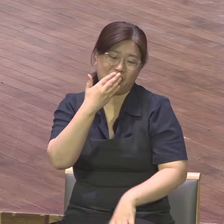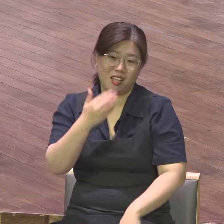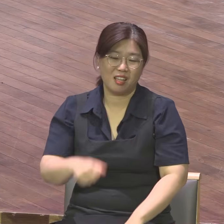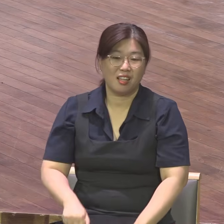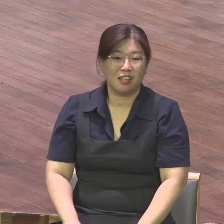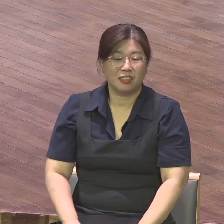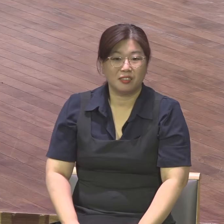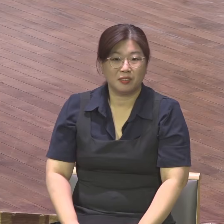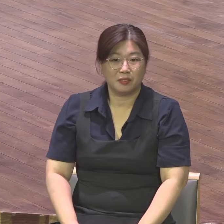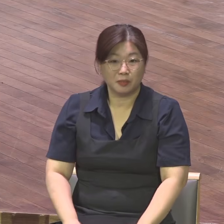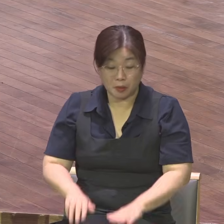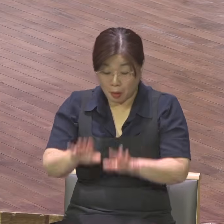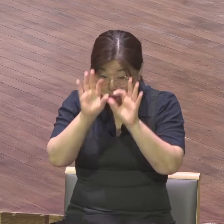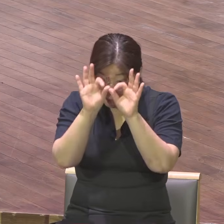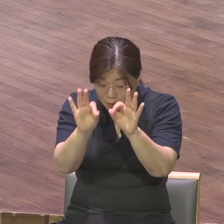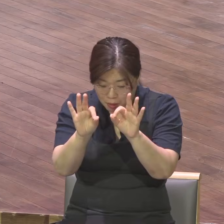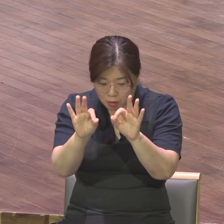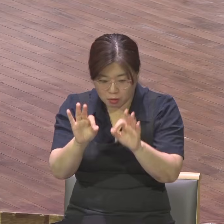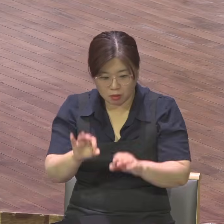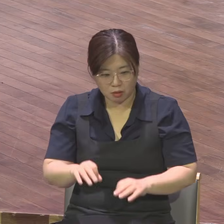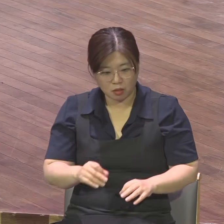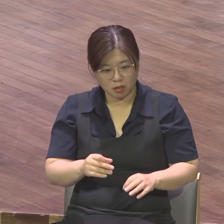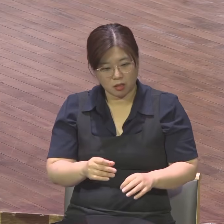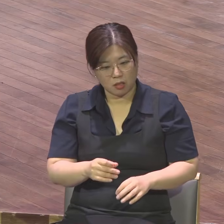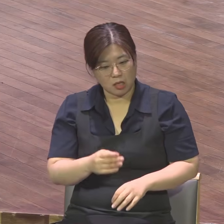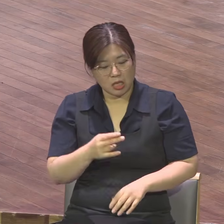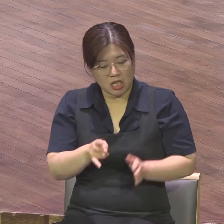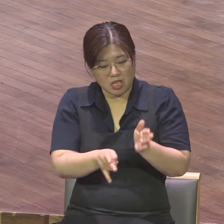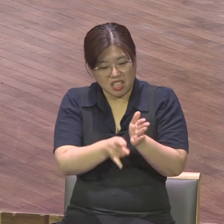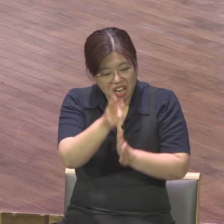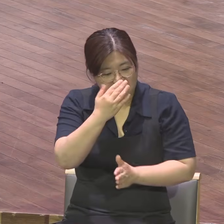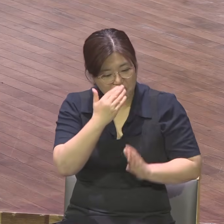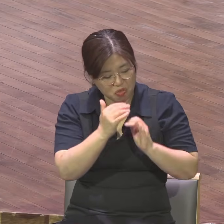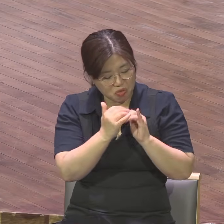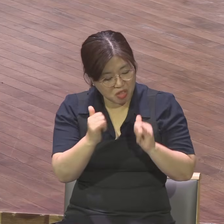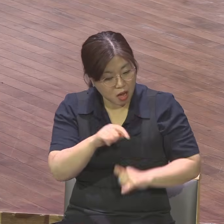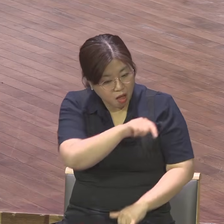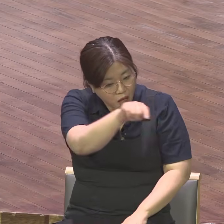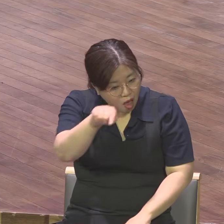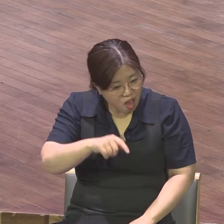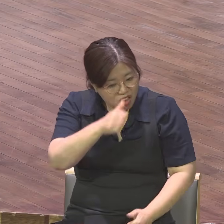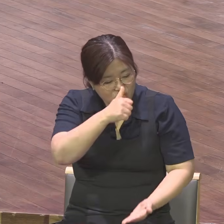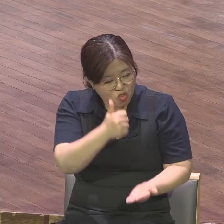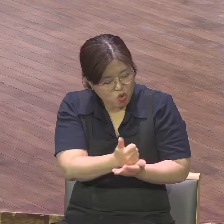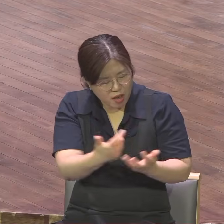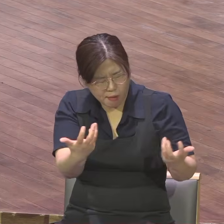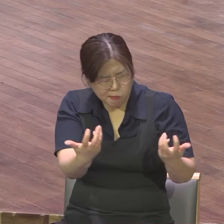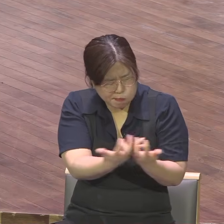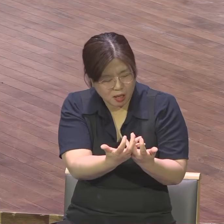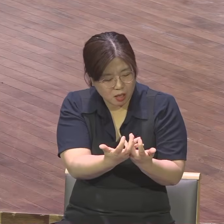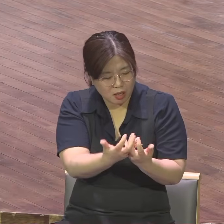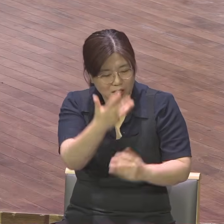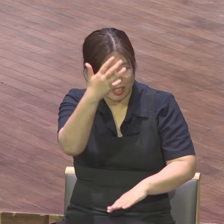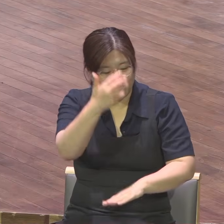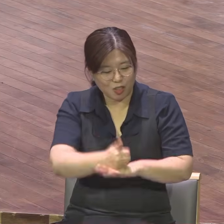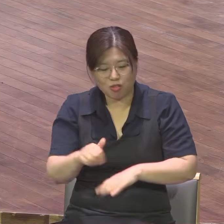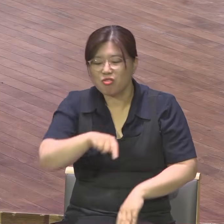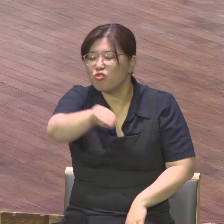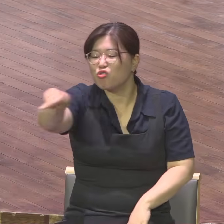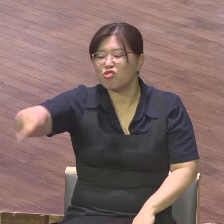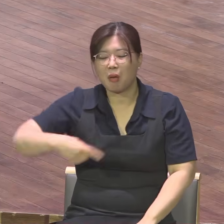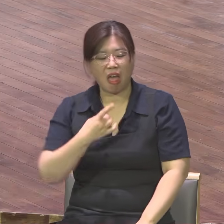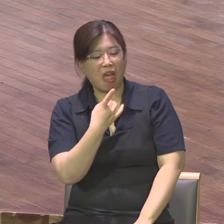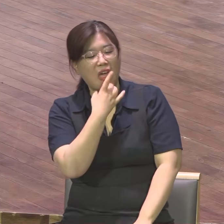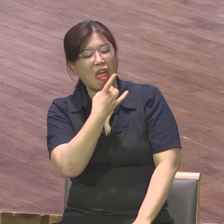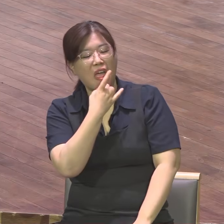크게 범죄함으로 조소거리가 되었다. 범죄함으로 조소거리가 되었다. 예수